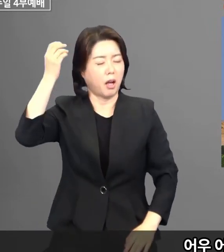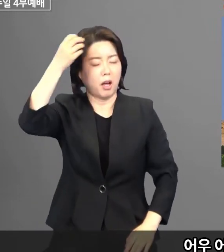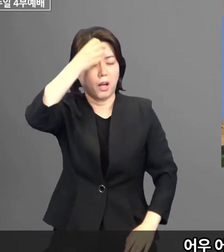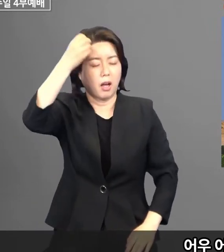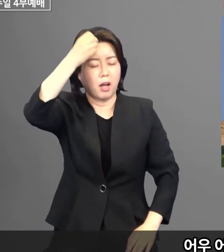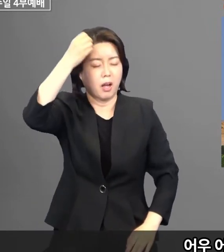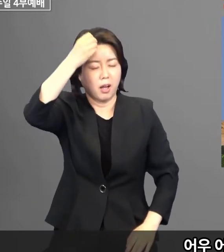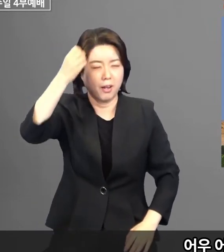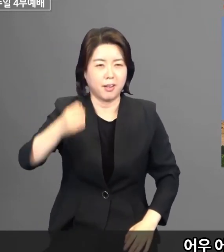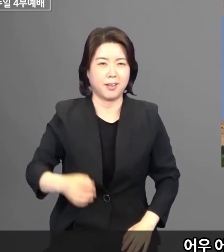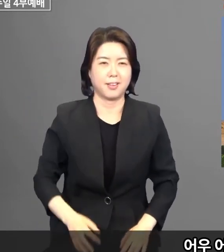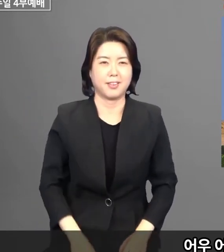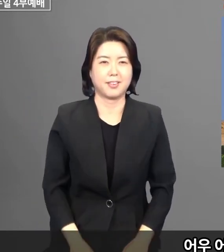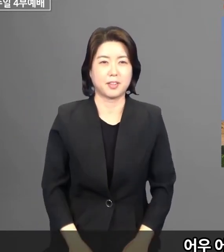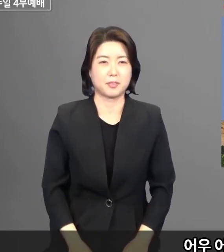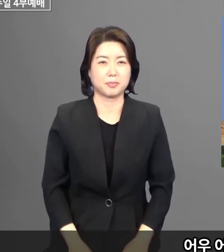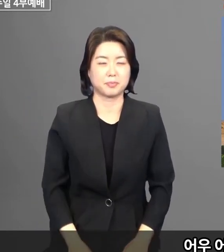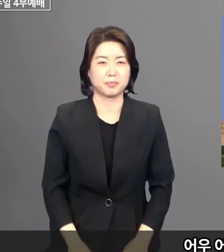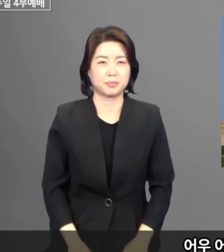어지러워.